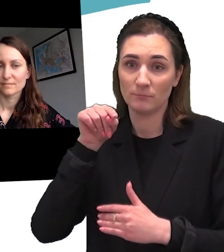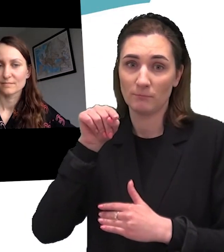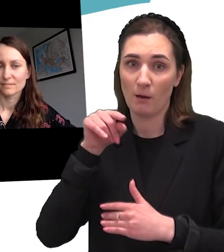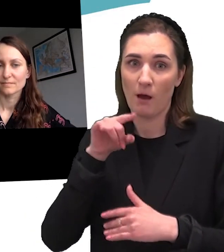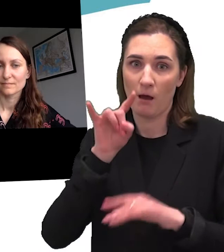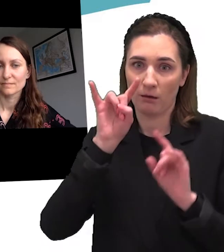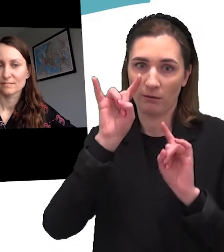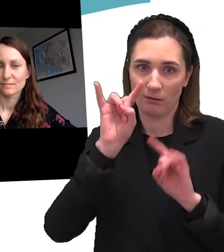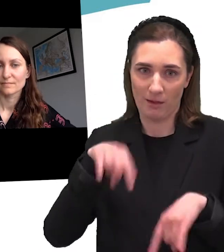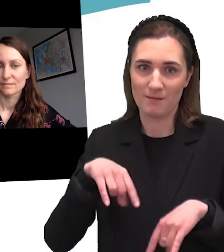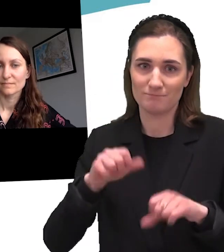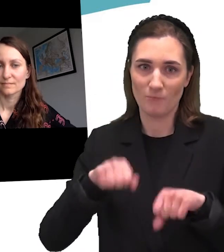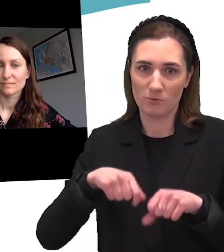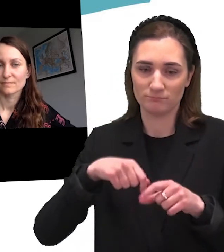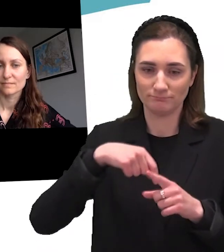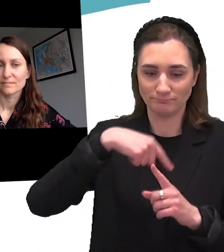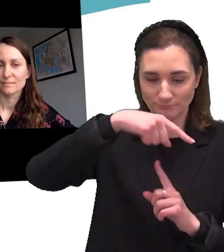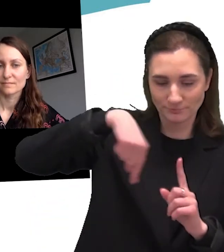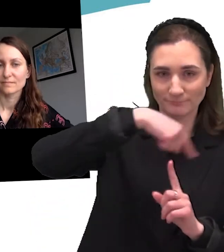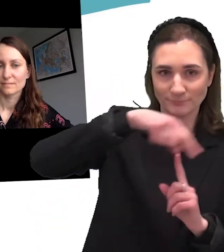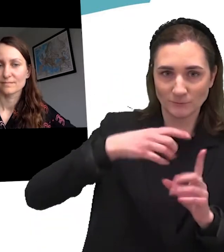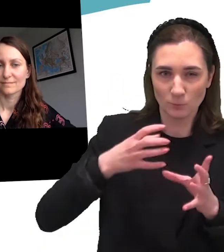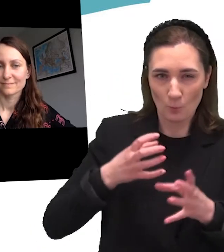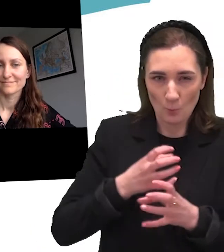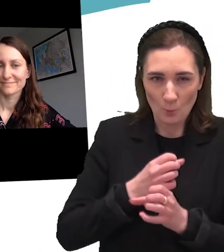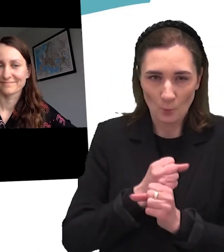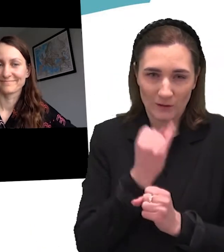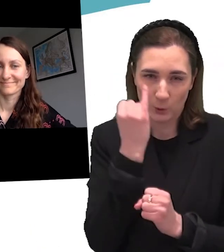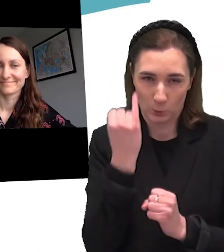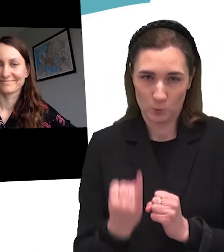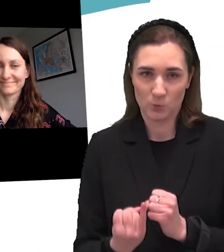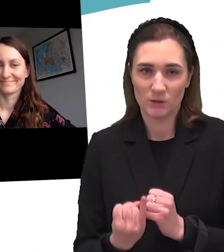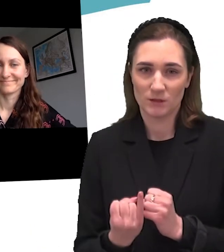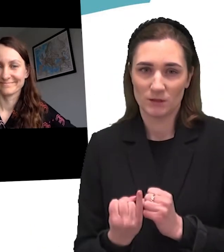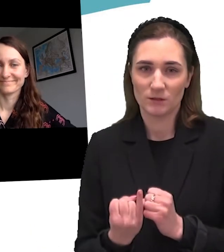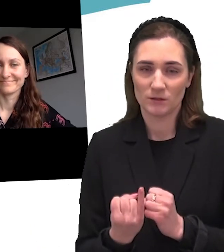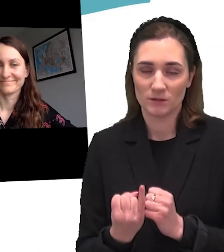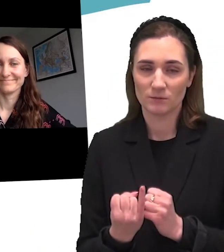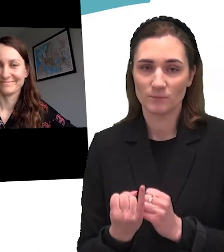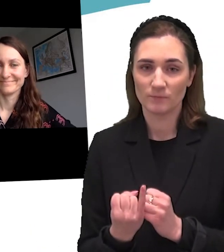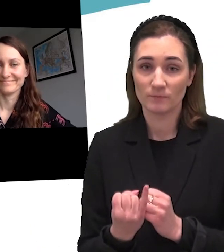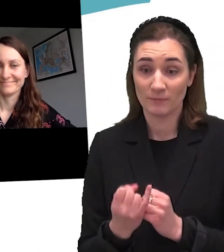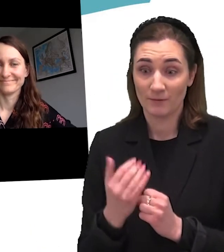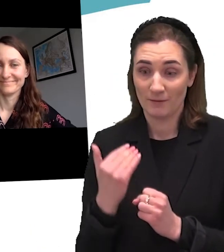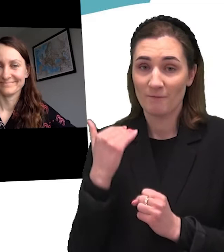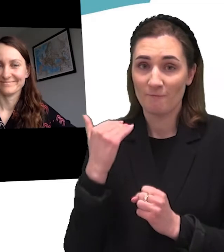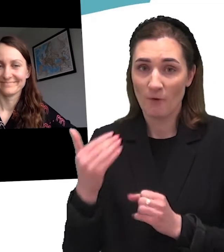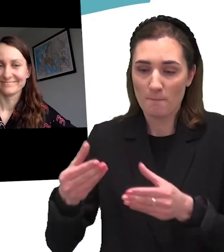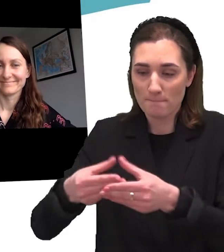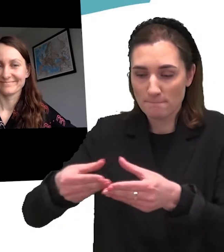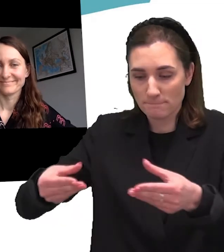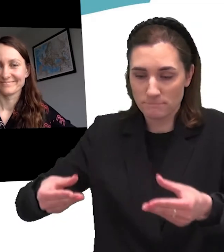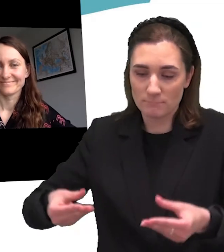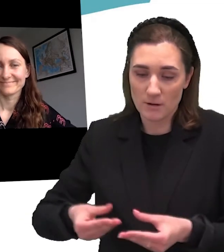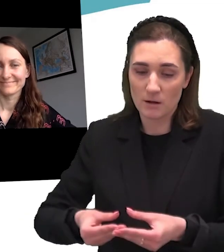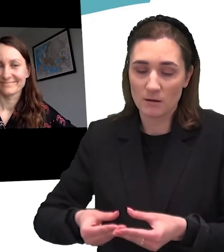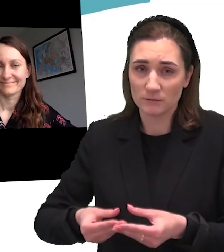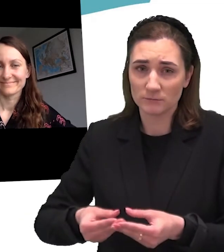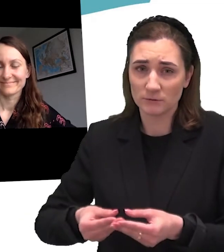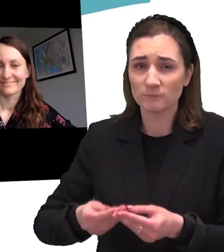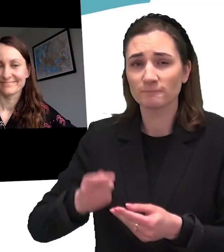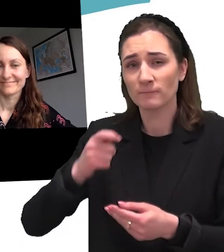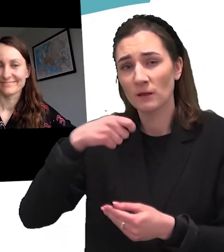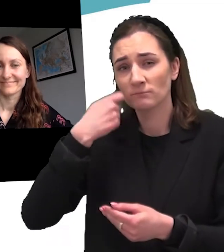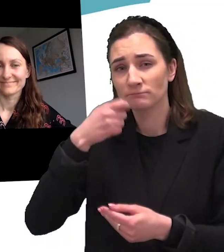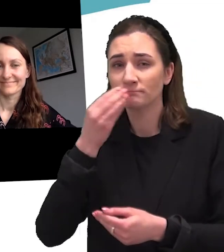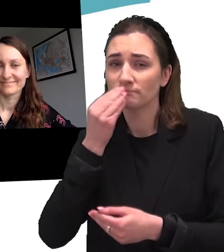kur kelnas gali du kartus aplink apsukti, toks labai ilgas ir aukštas, tai jisai jo